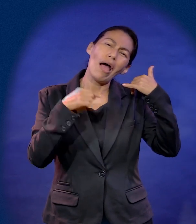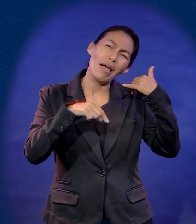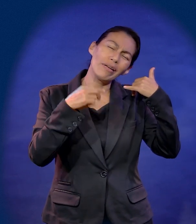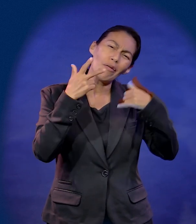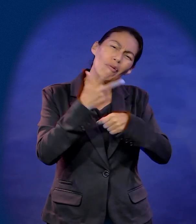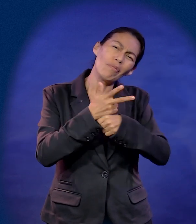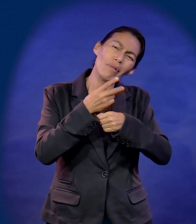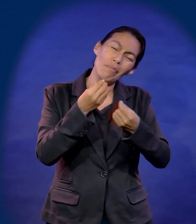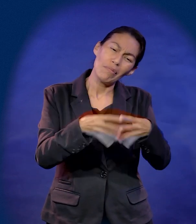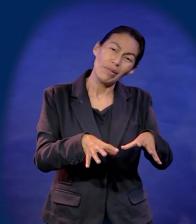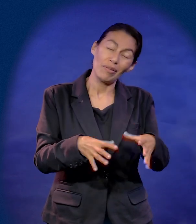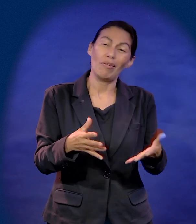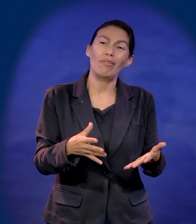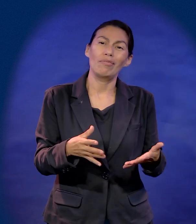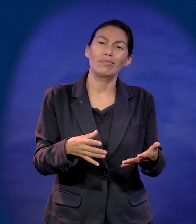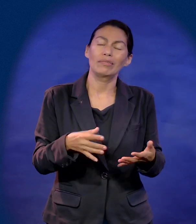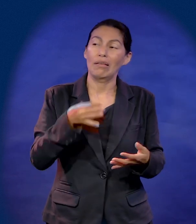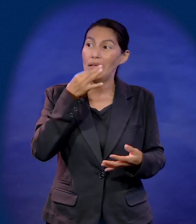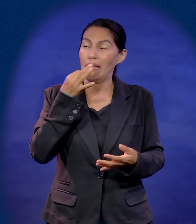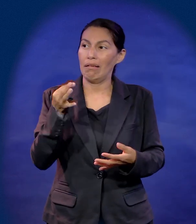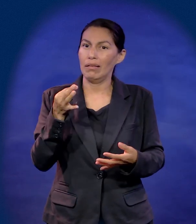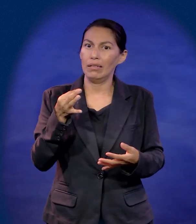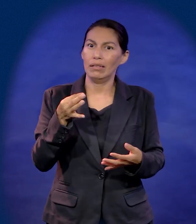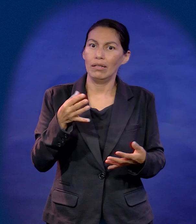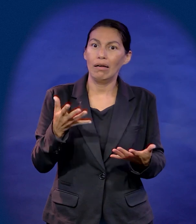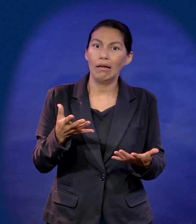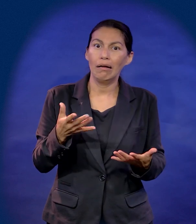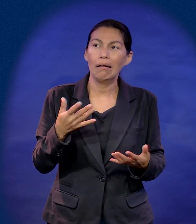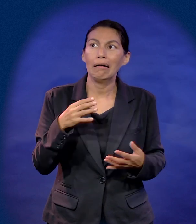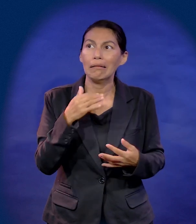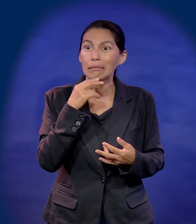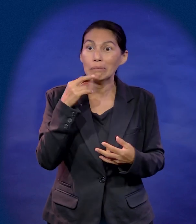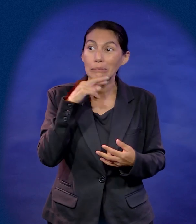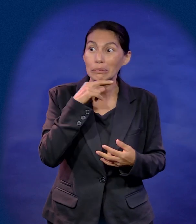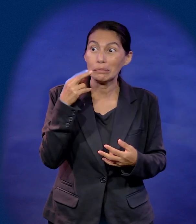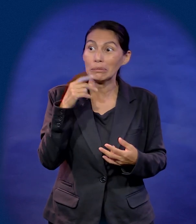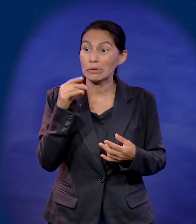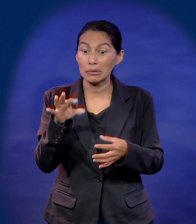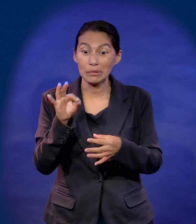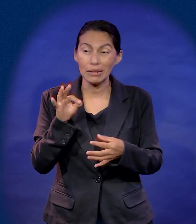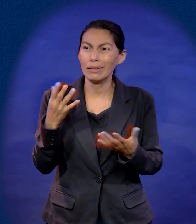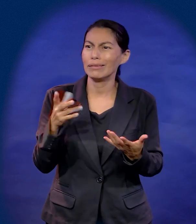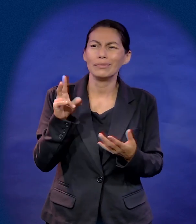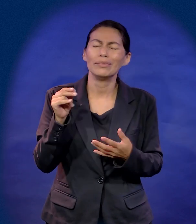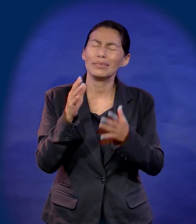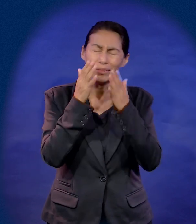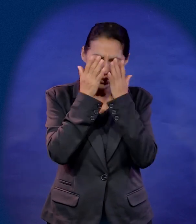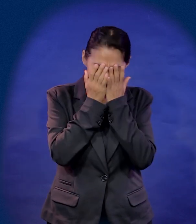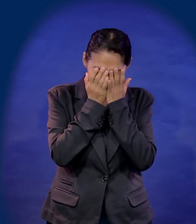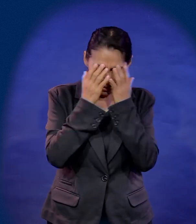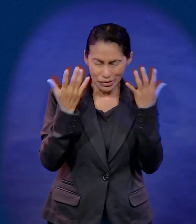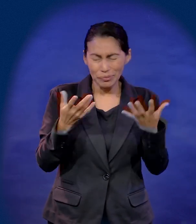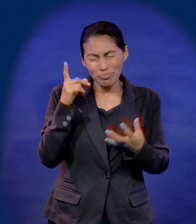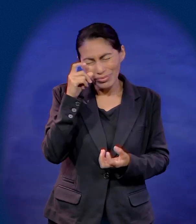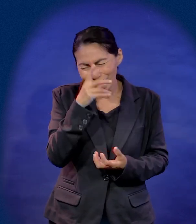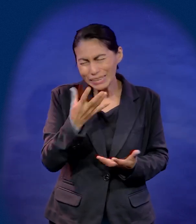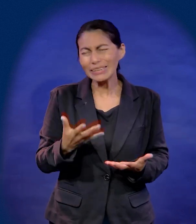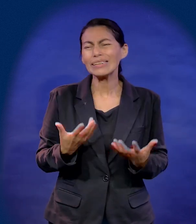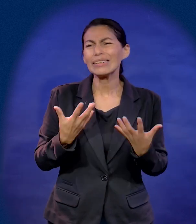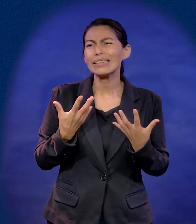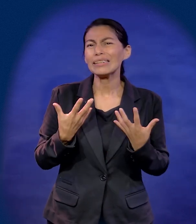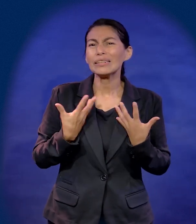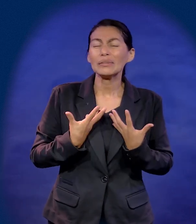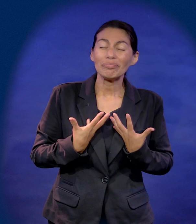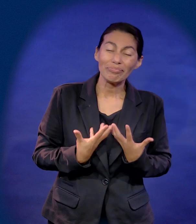perdió en Guatemala. Pero no se preocupe, pronto lo encontrará la policía. No, ¿cómo dices eso? Señor, por favor, ayúdame, cuida a ese